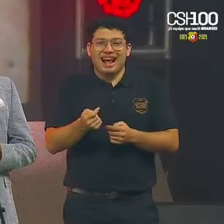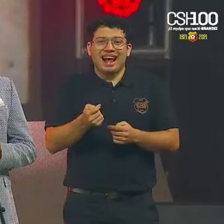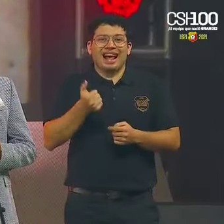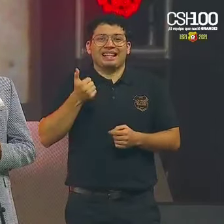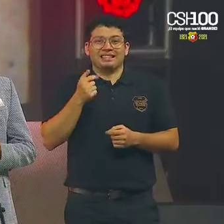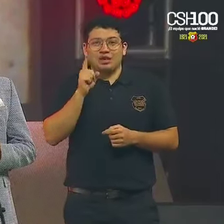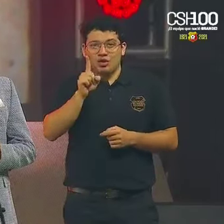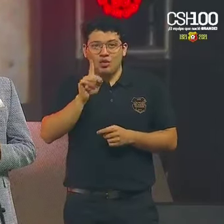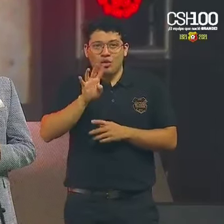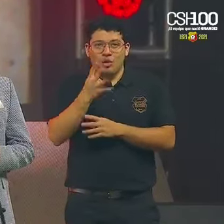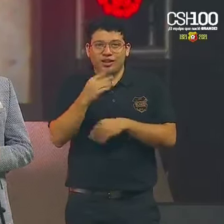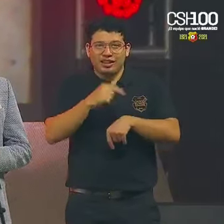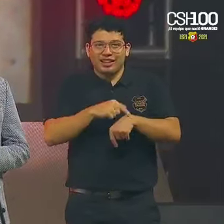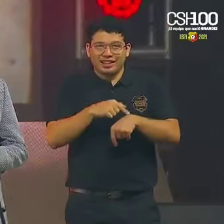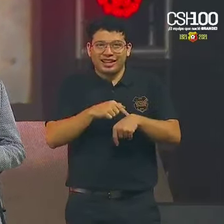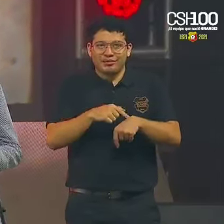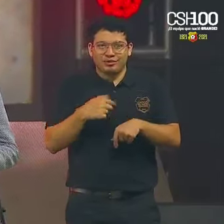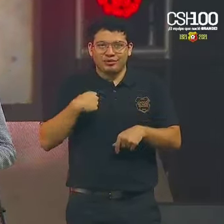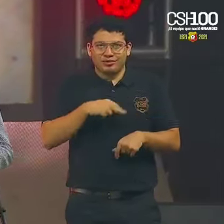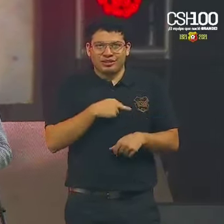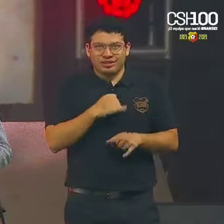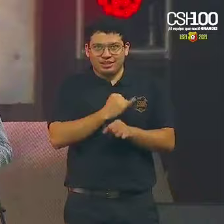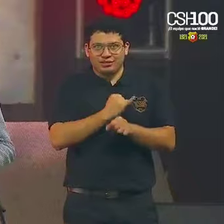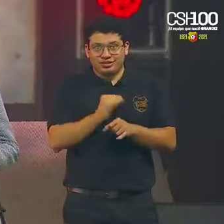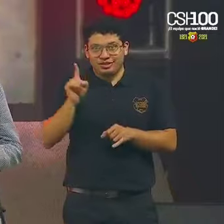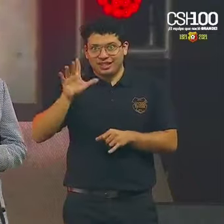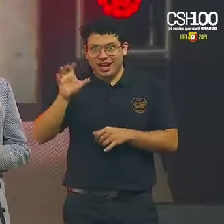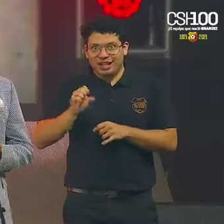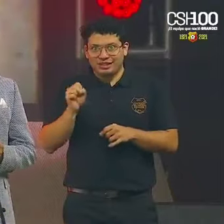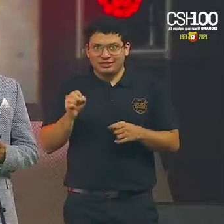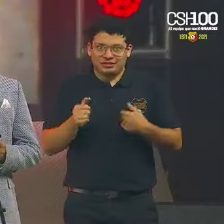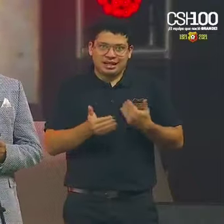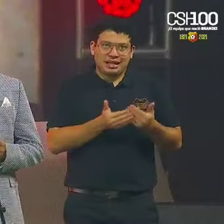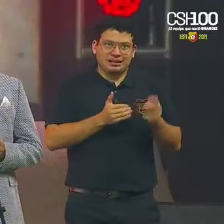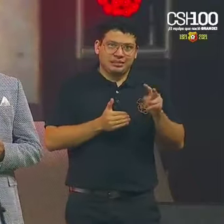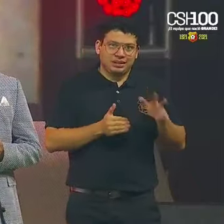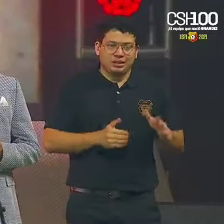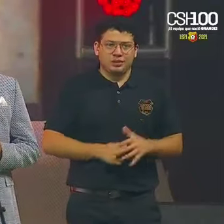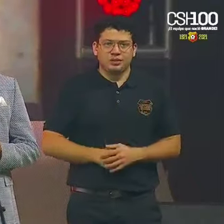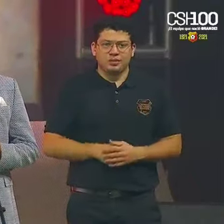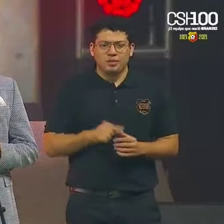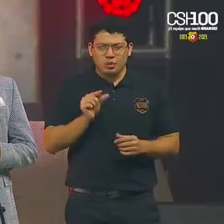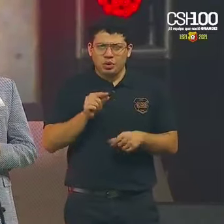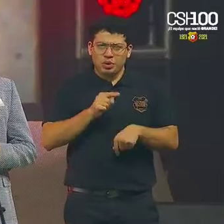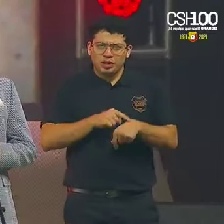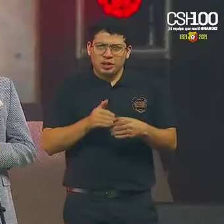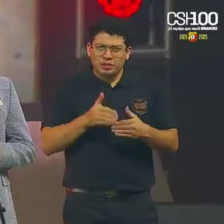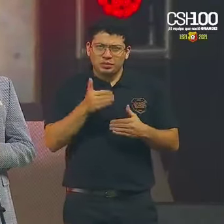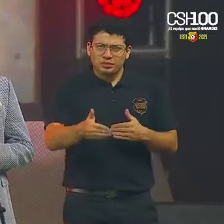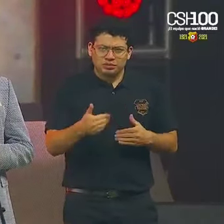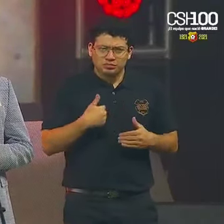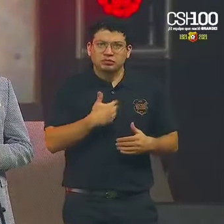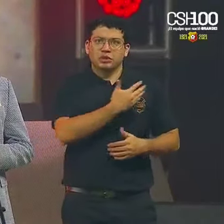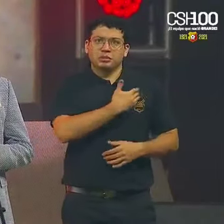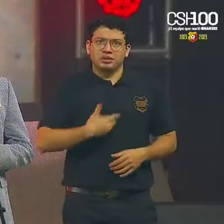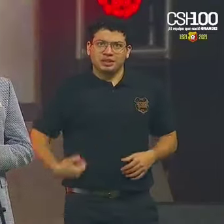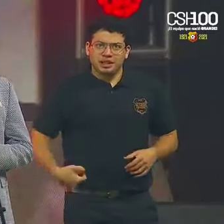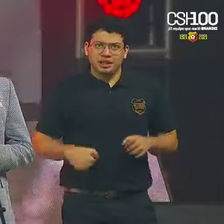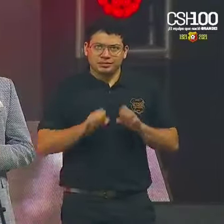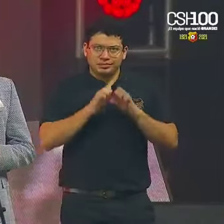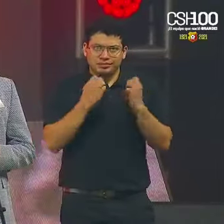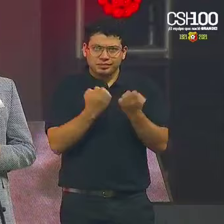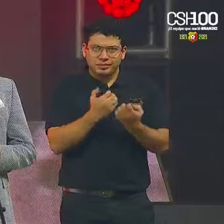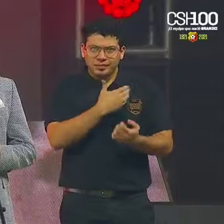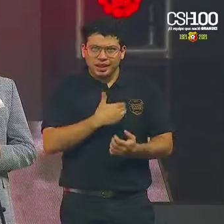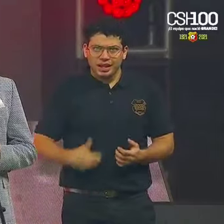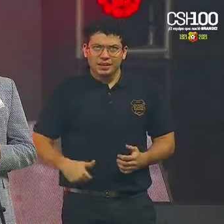que ha existido nuestra gloriosa institución. Poco tiempo después llegué a ser el presidente del team, encontrándome en